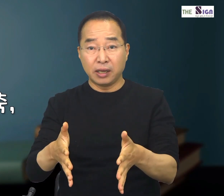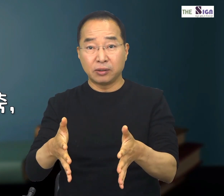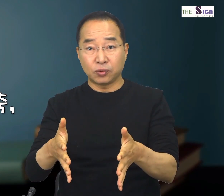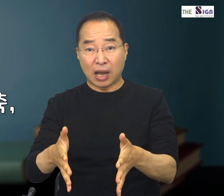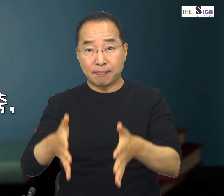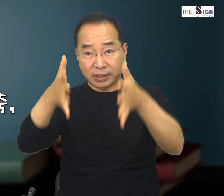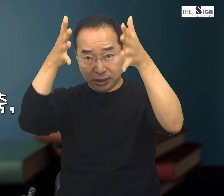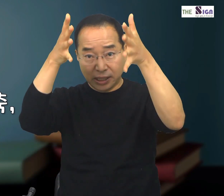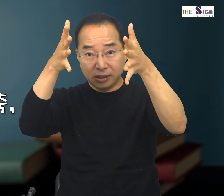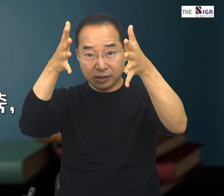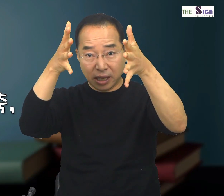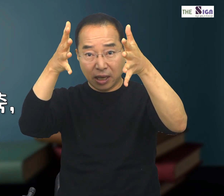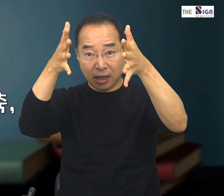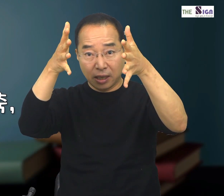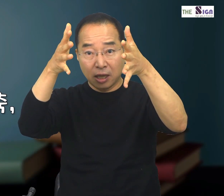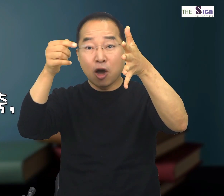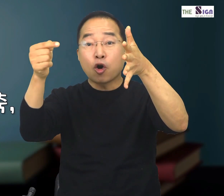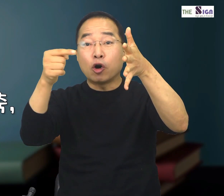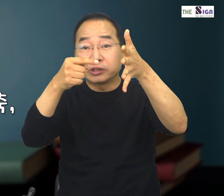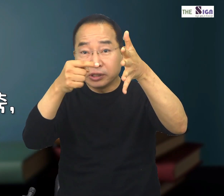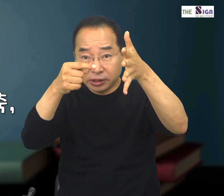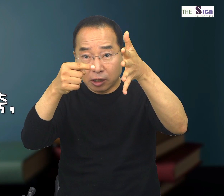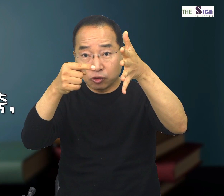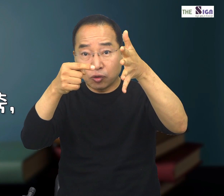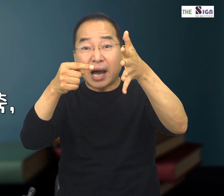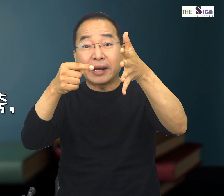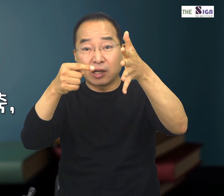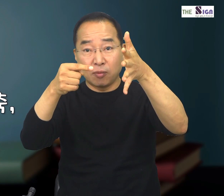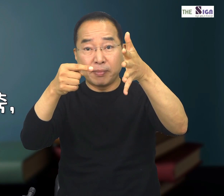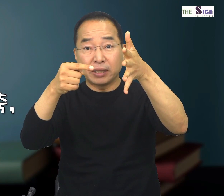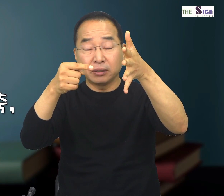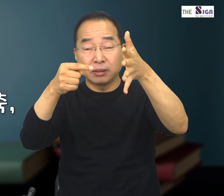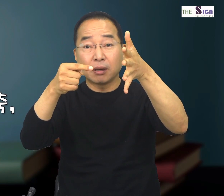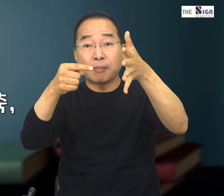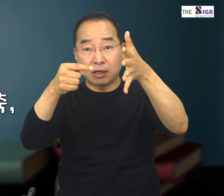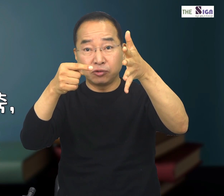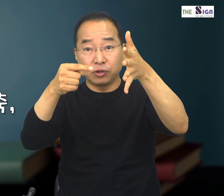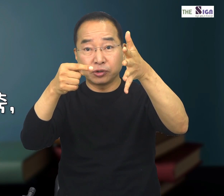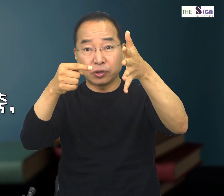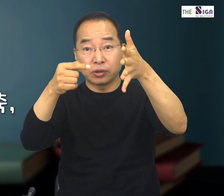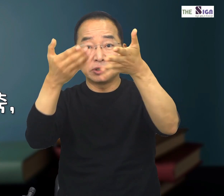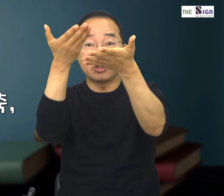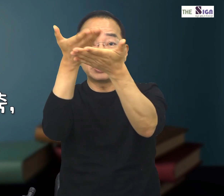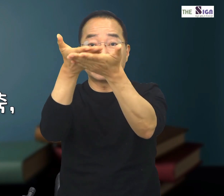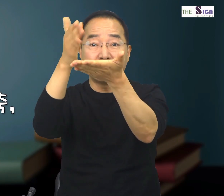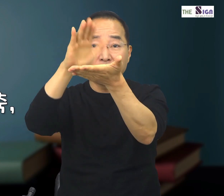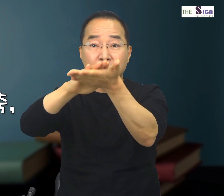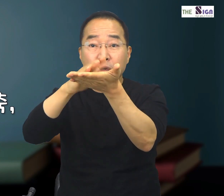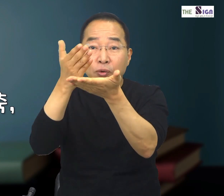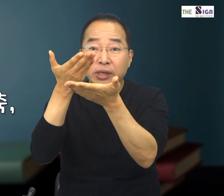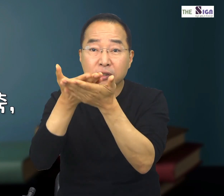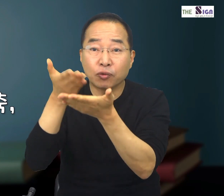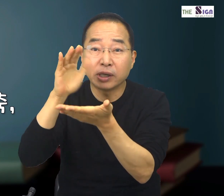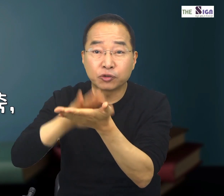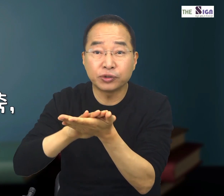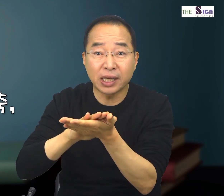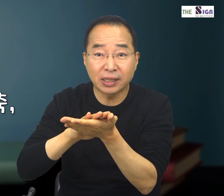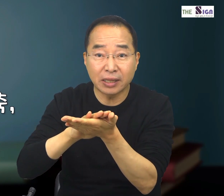또 아파트나 있는데 겉은 그대로 두고 안에 것만 바꾸는 거죠. 그래서 여기 이제 원래